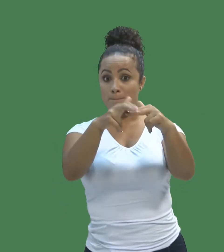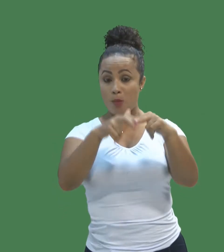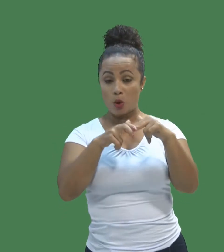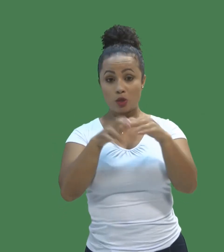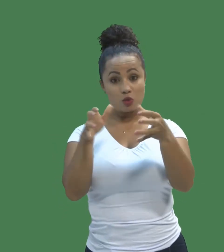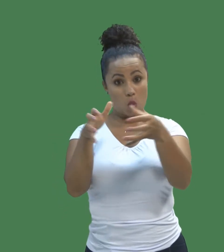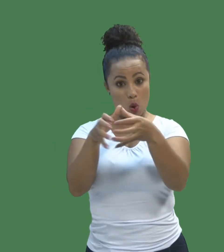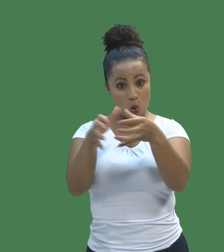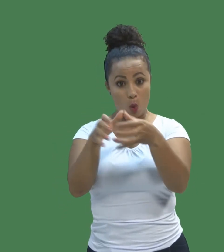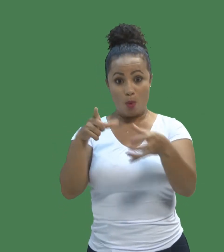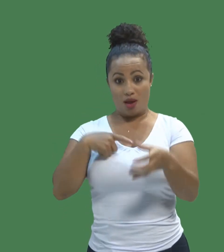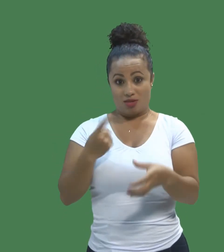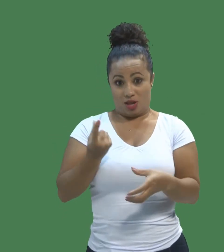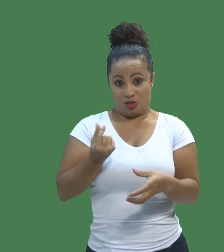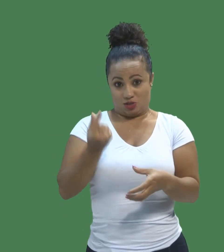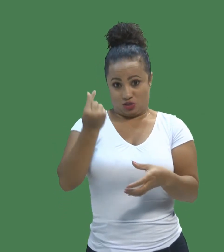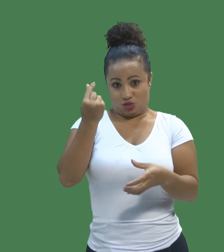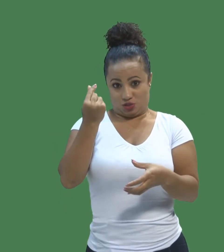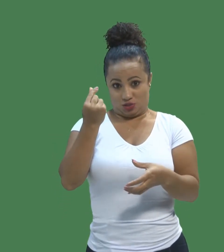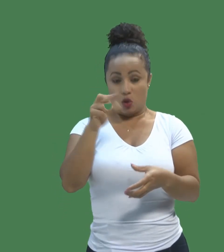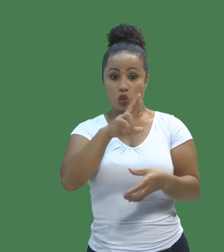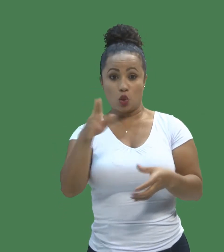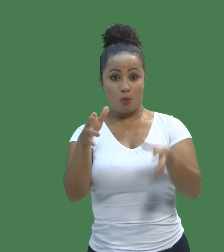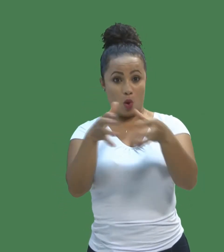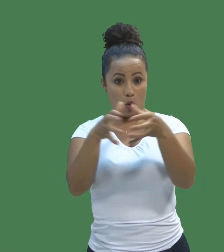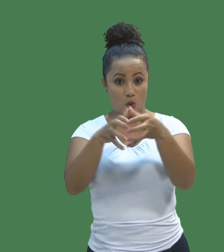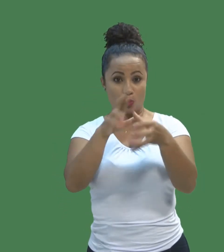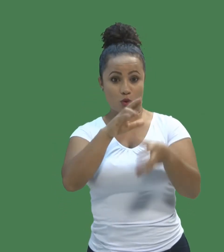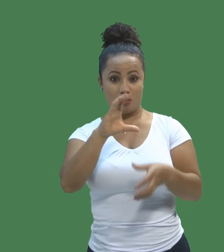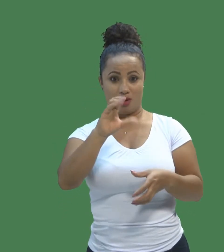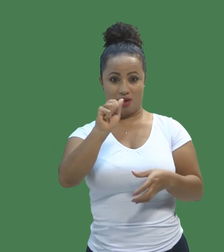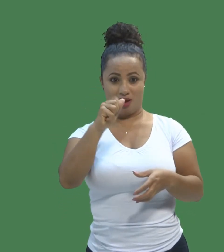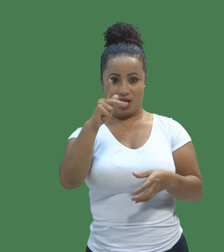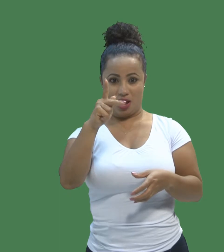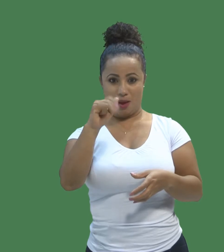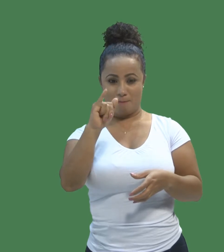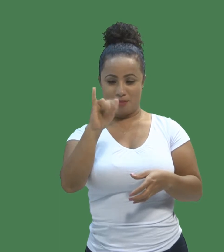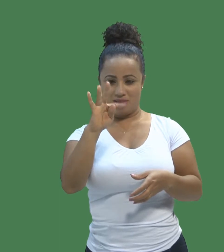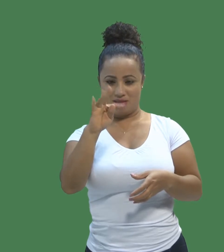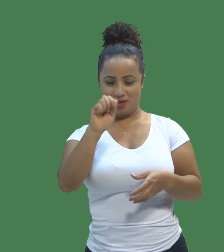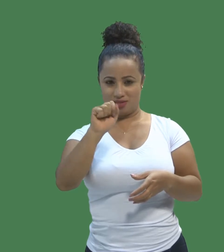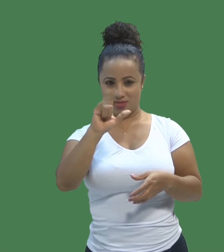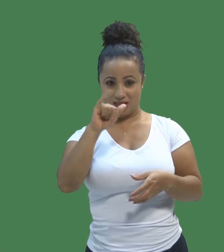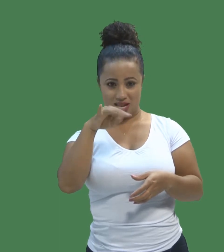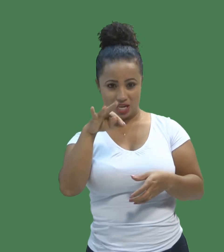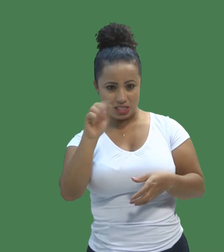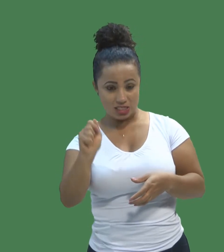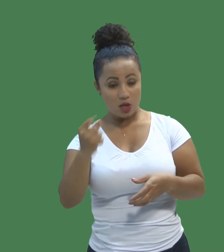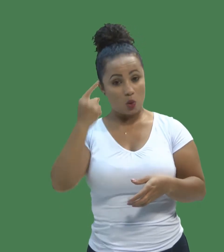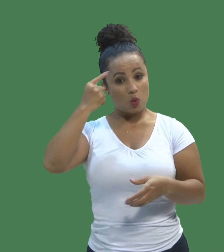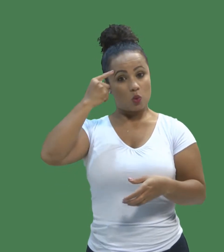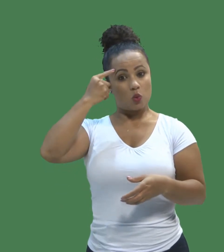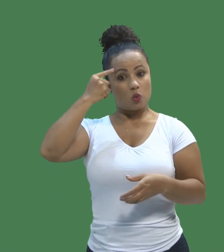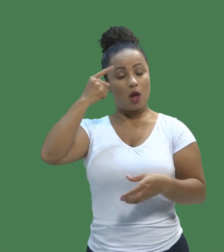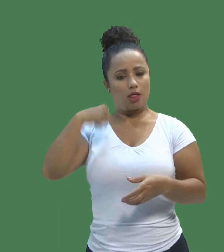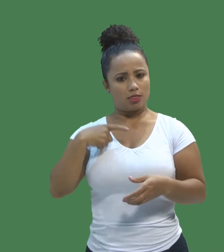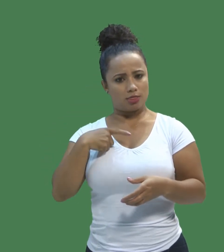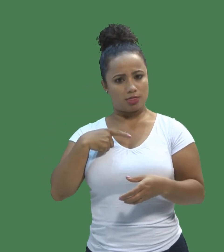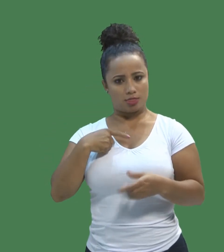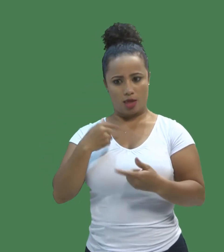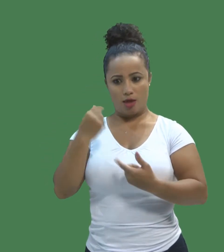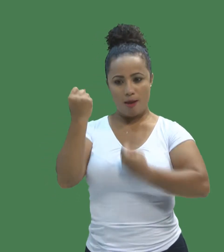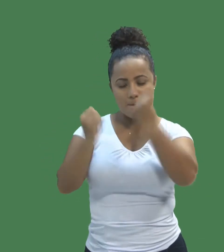os detentores do capital, chamados de capitalistas, proprietários dos meios de produção, formariam a